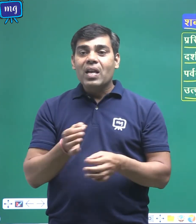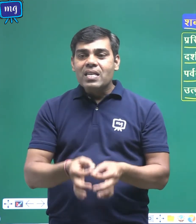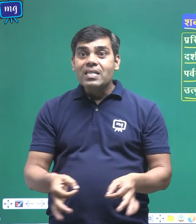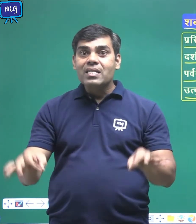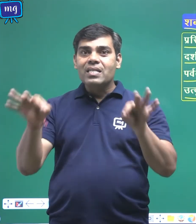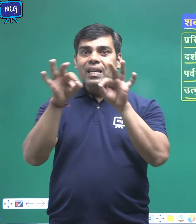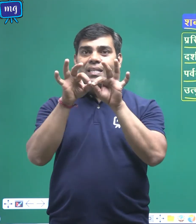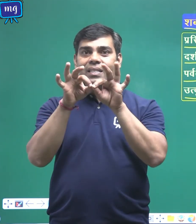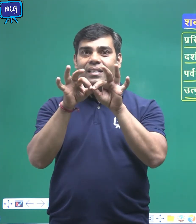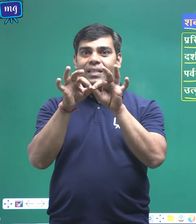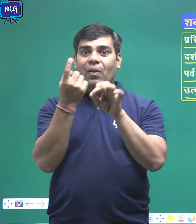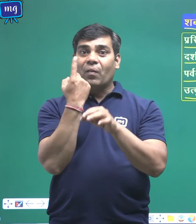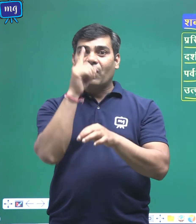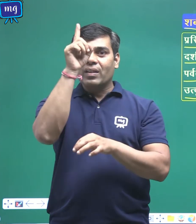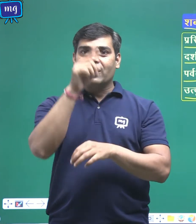श्रेष्ठ।